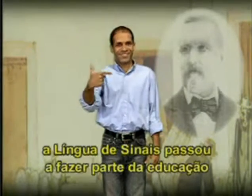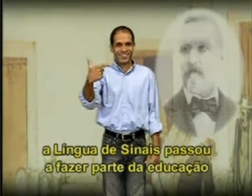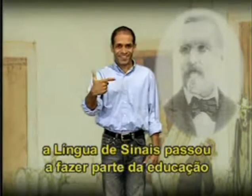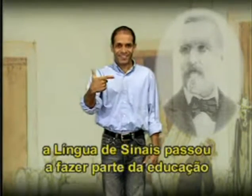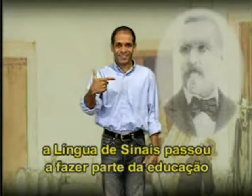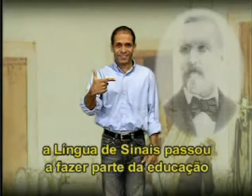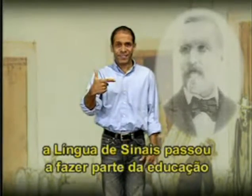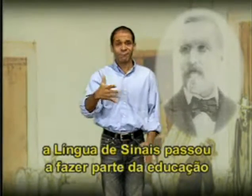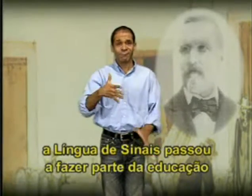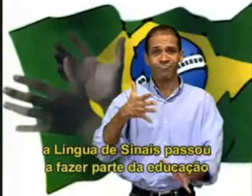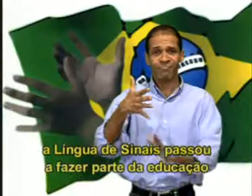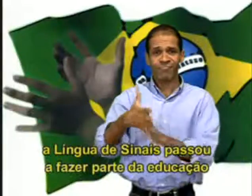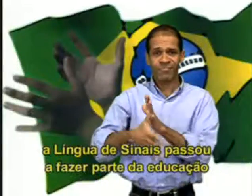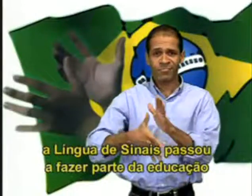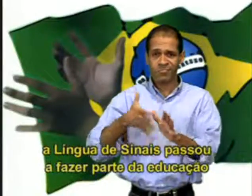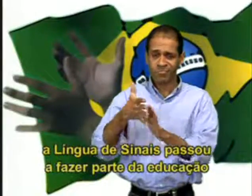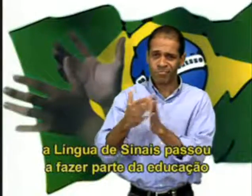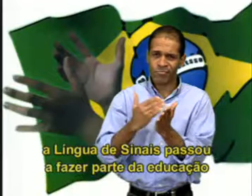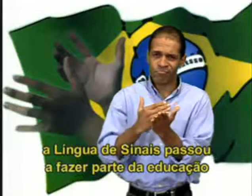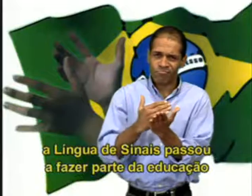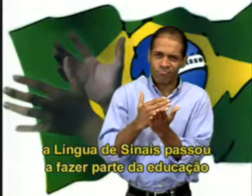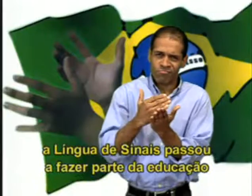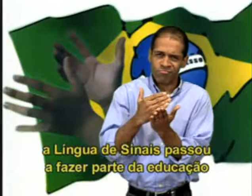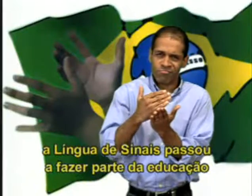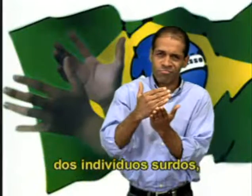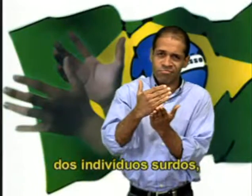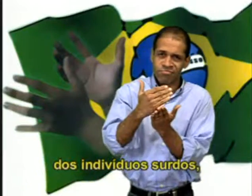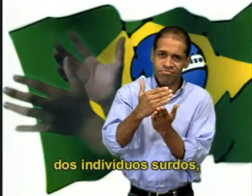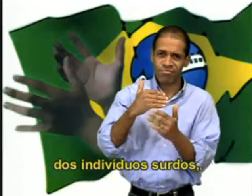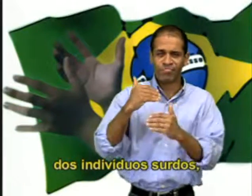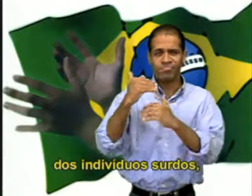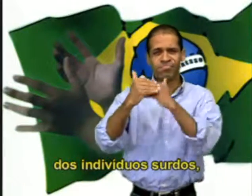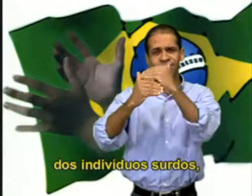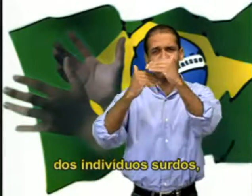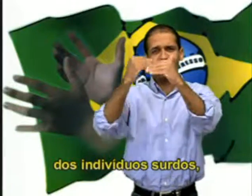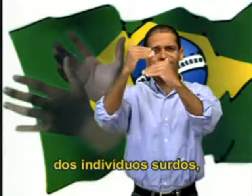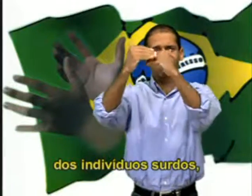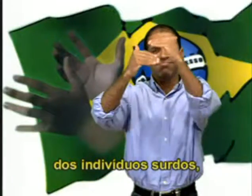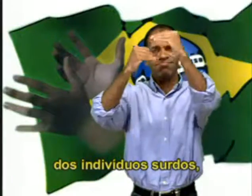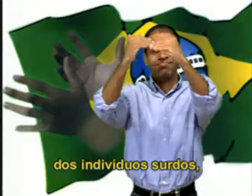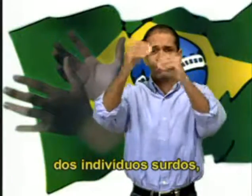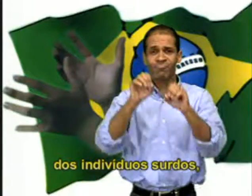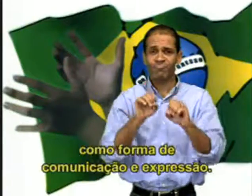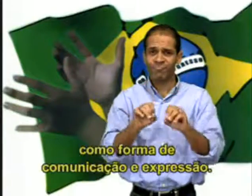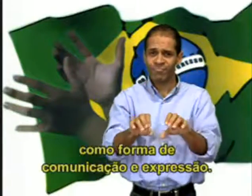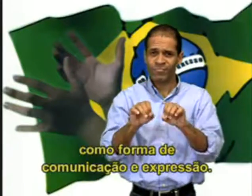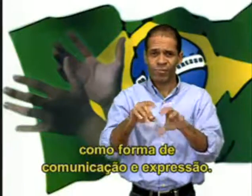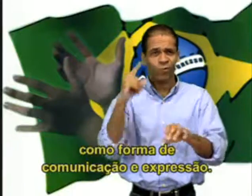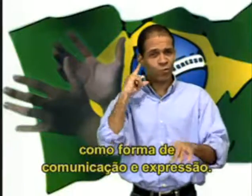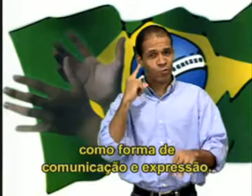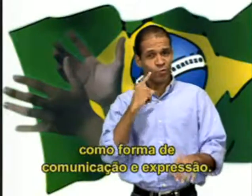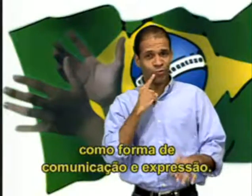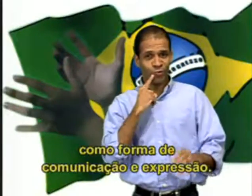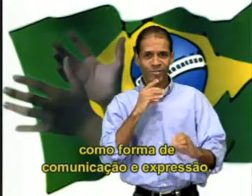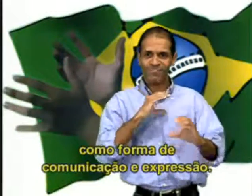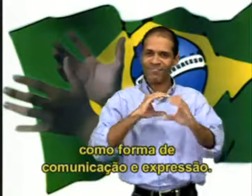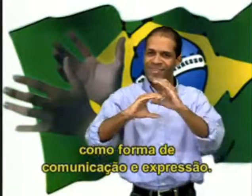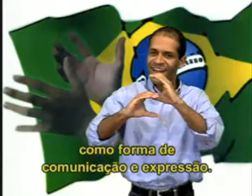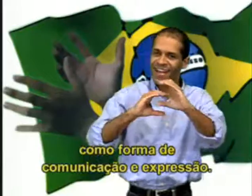a língua de sinais passou a fazer parte da educação dos indivíduos surdos, como forma de comunicação e